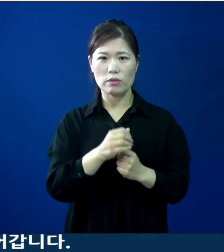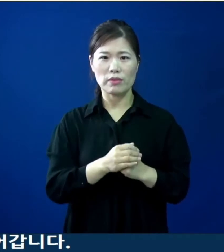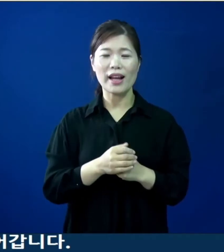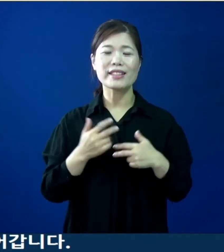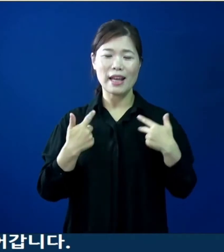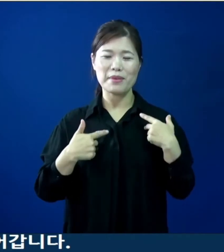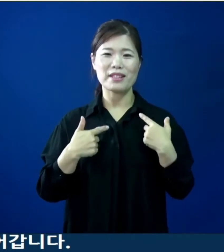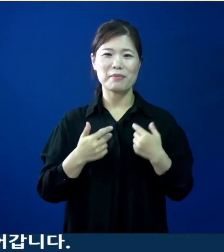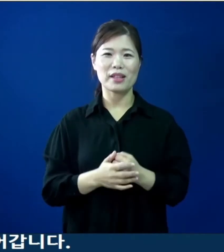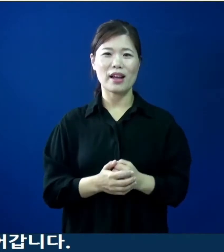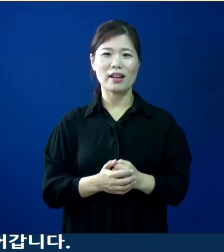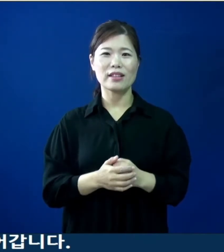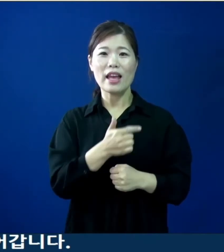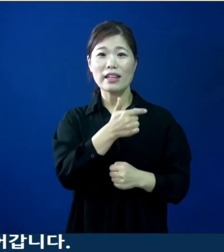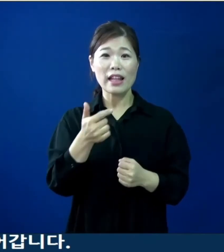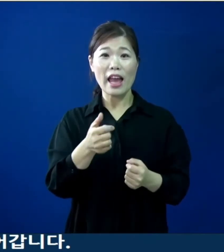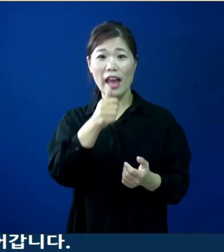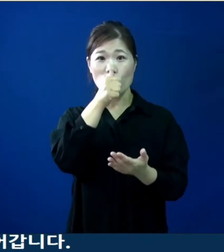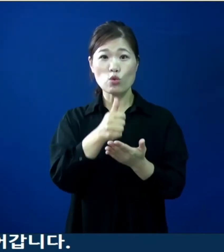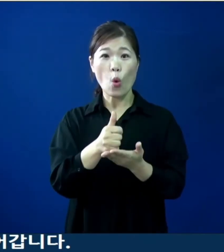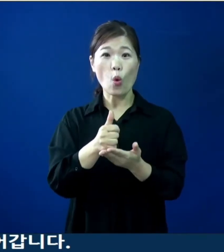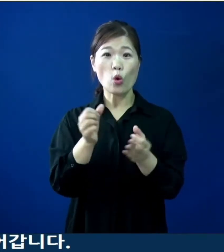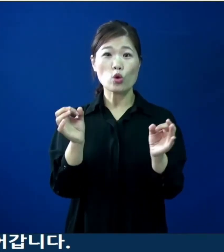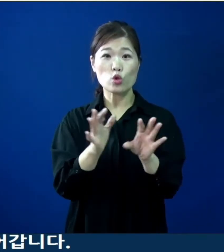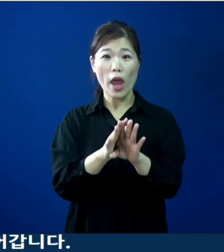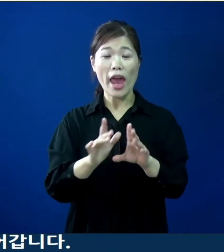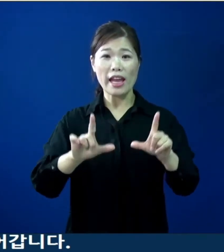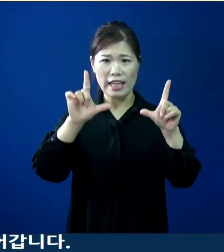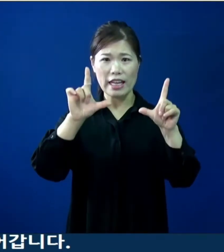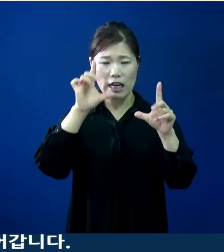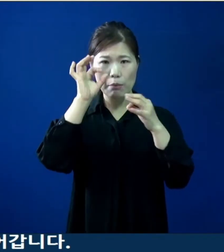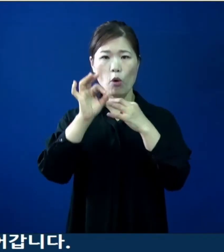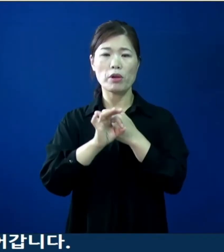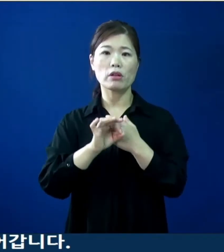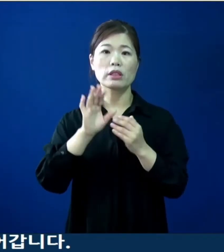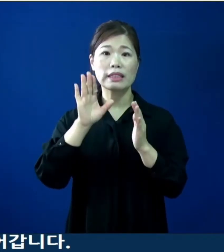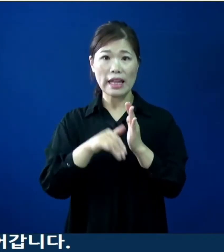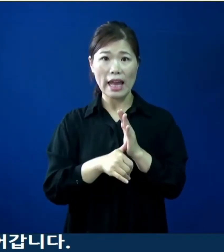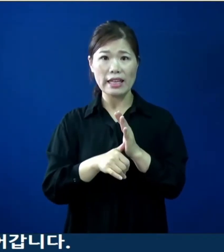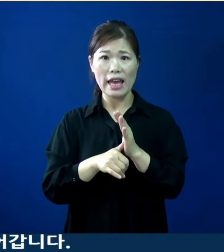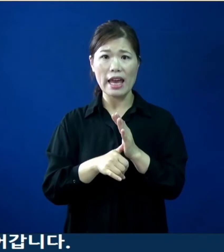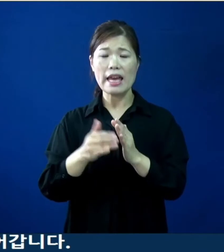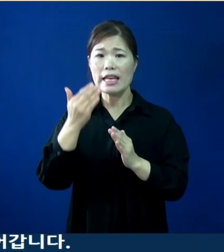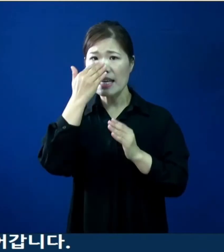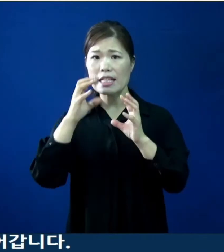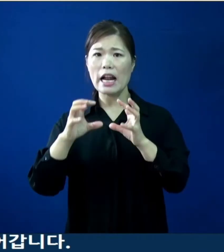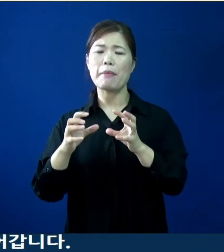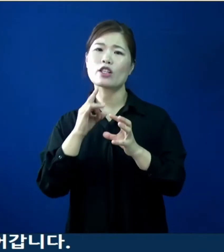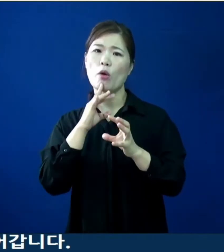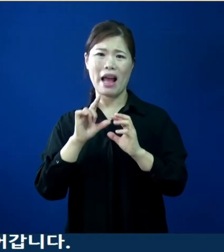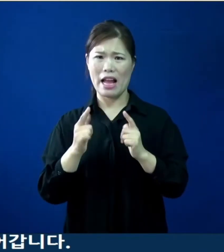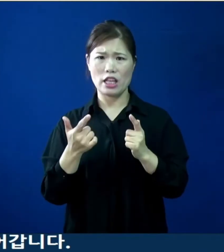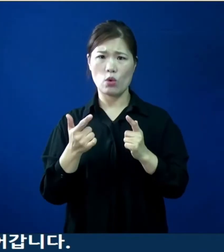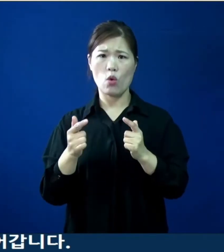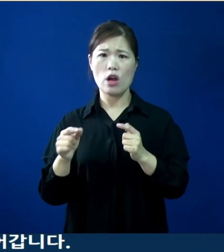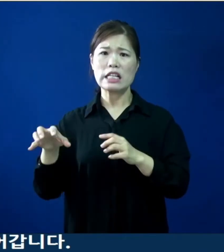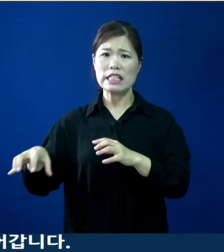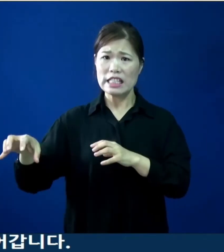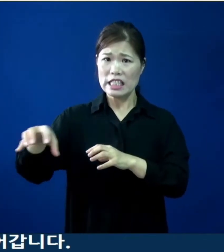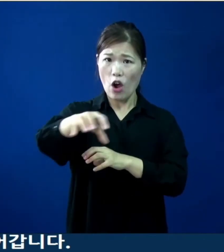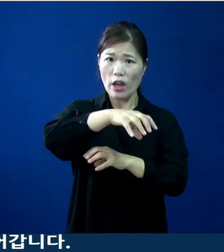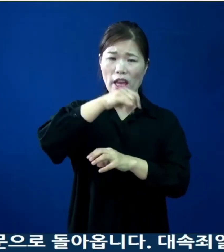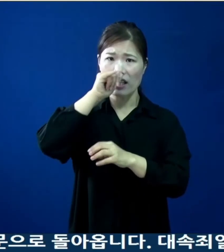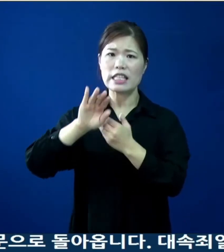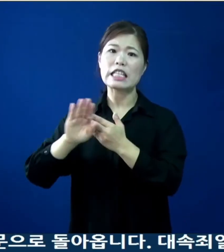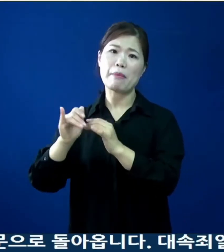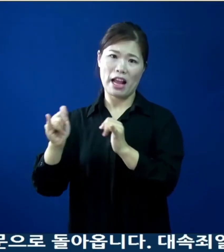재미있습니다. 대속죄일에는 이스라엘 백성뿐만 아니라 그 지역에 있는 이방인들도 참여해야